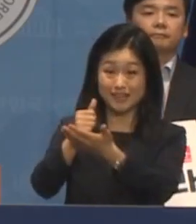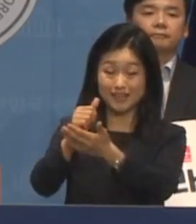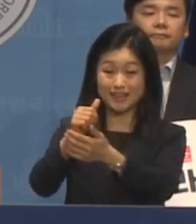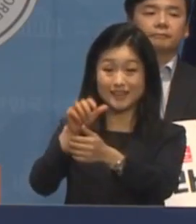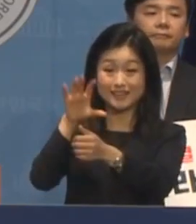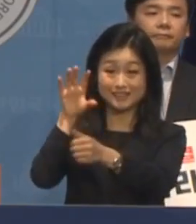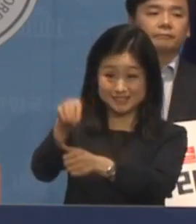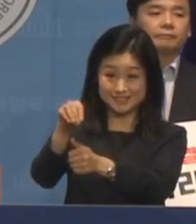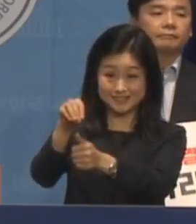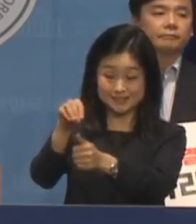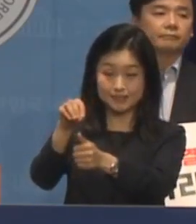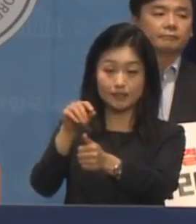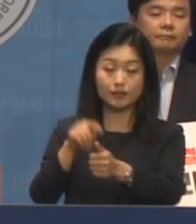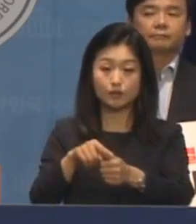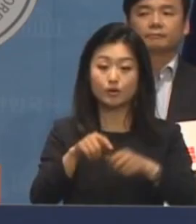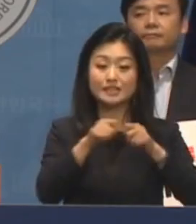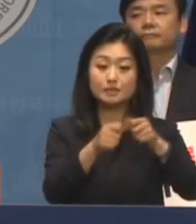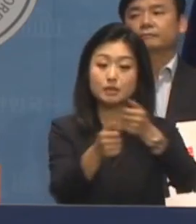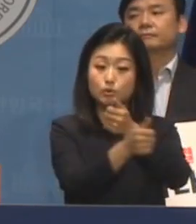방송통신위원회나